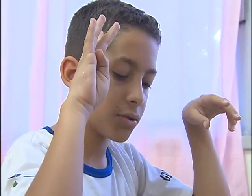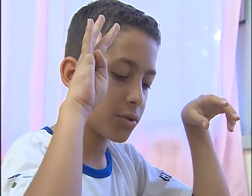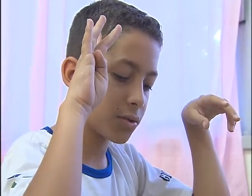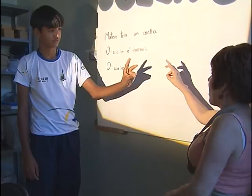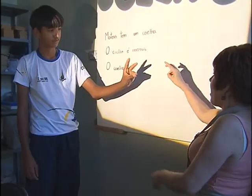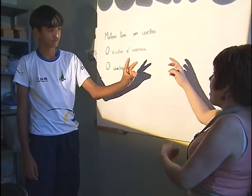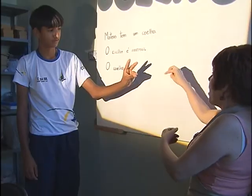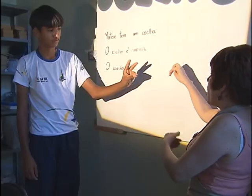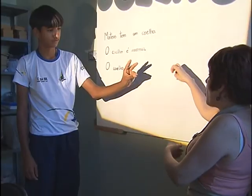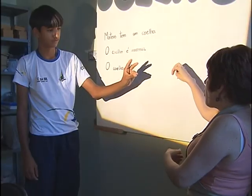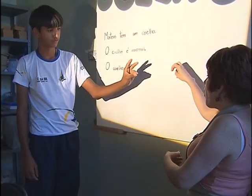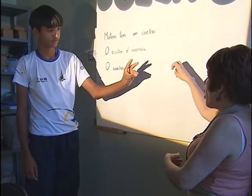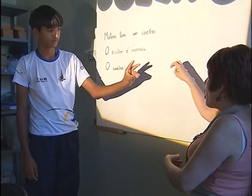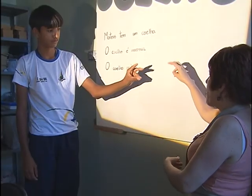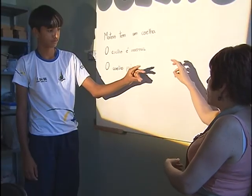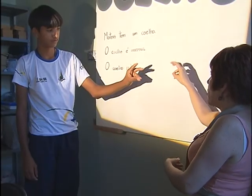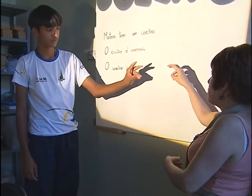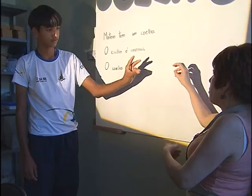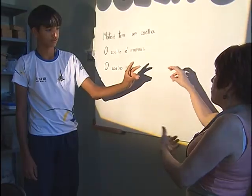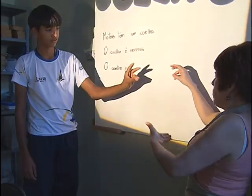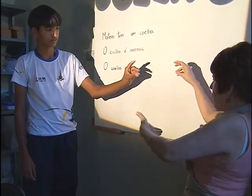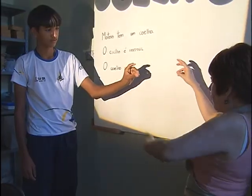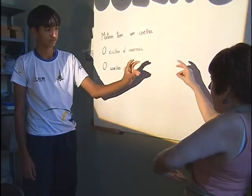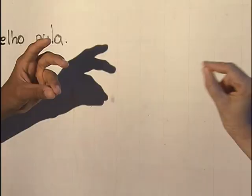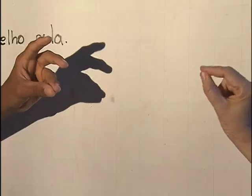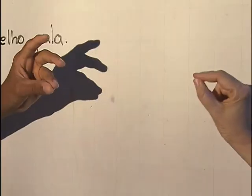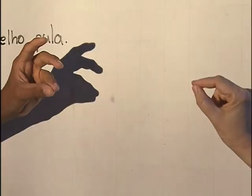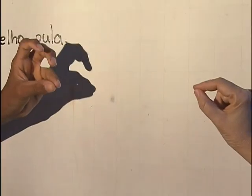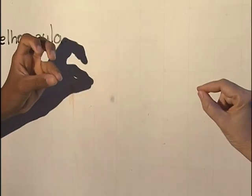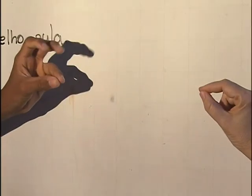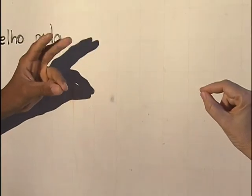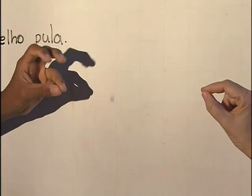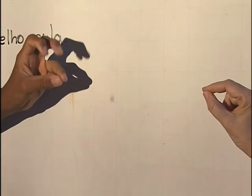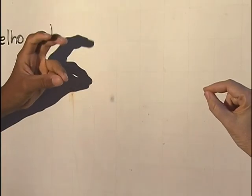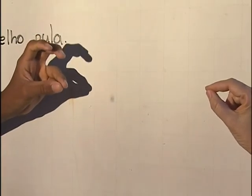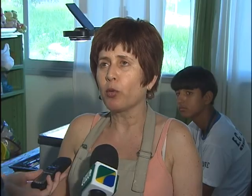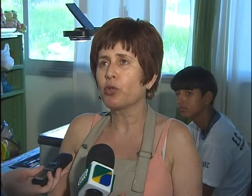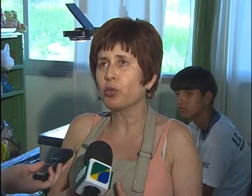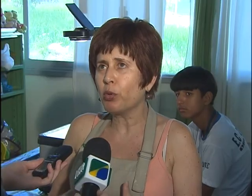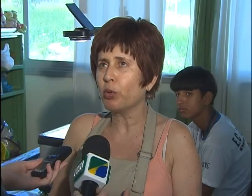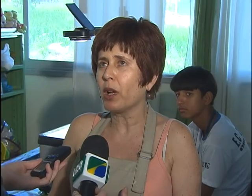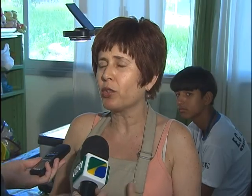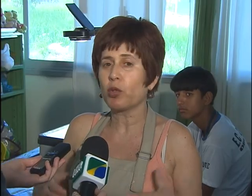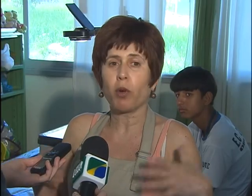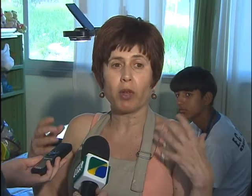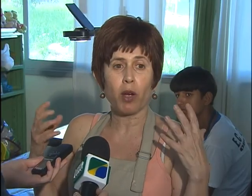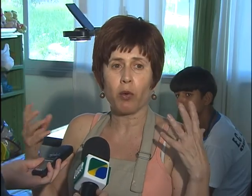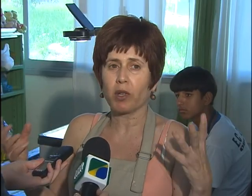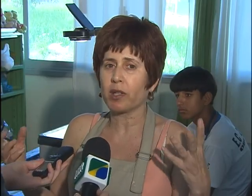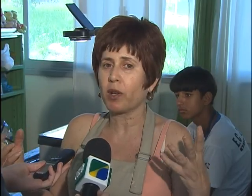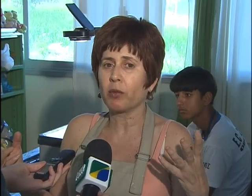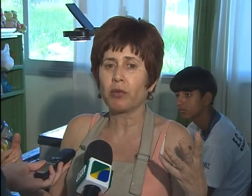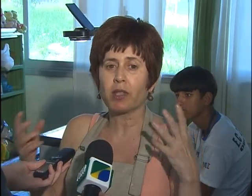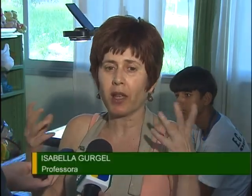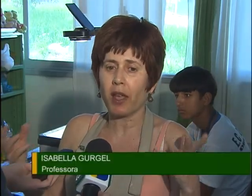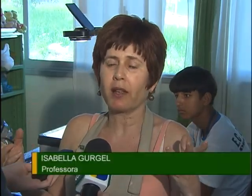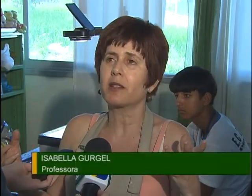Matheus está aprendendo a se expressar através de uma técnica diferente. O surdo é antes de qualquer coisa um ser que se